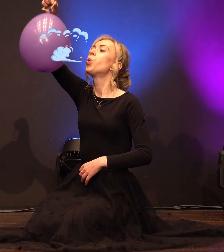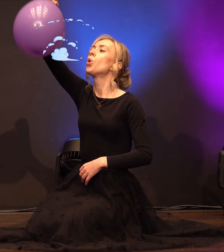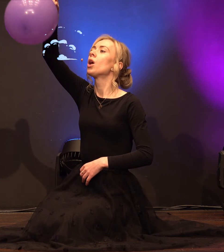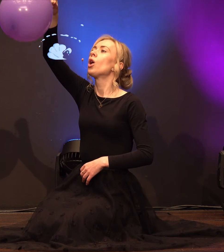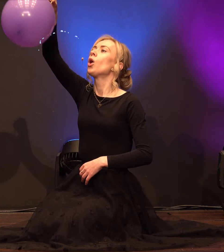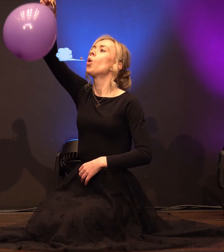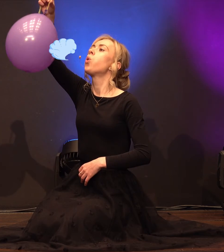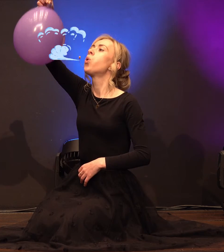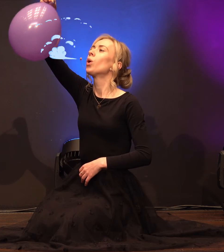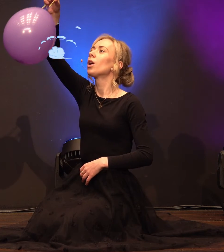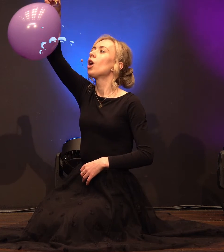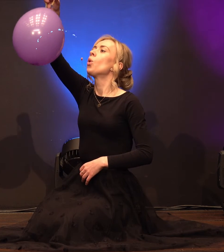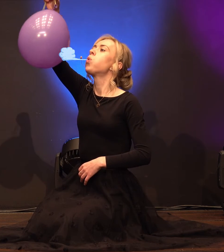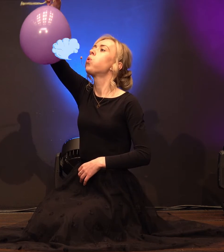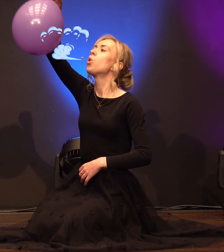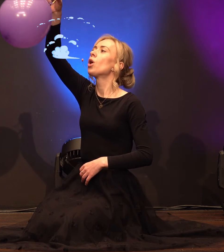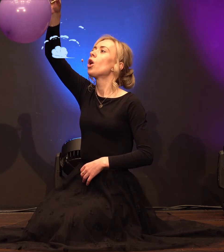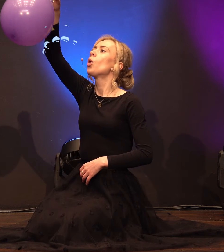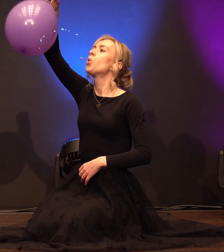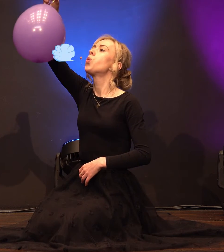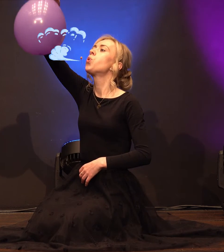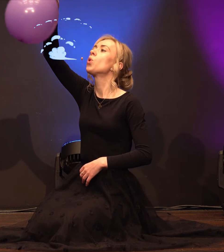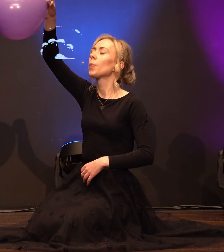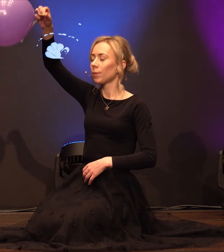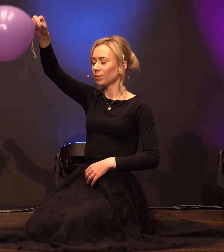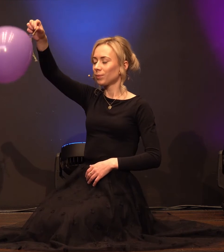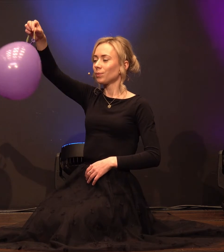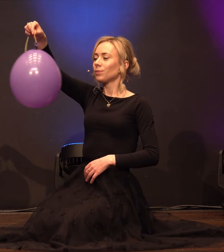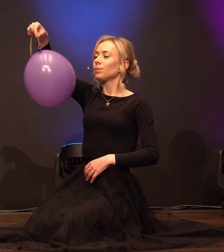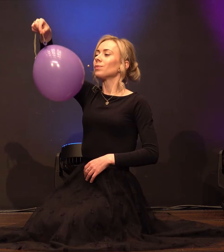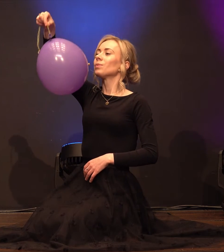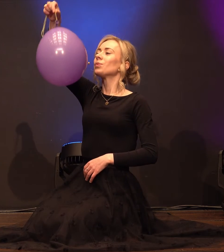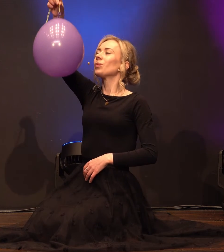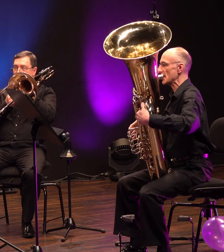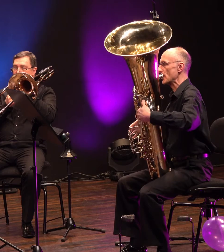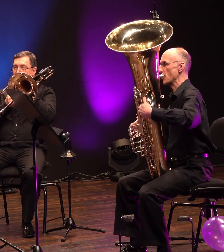Dmuchamy, dmuchamy, dmuchamy, dmuchamy. Głęboki wdech.